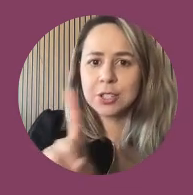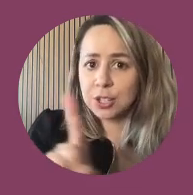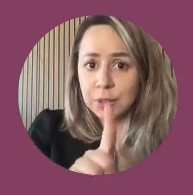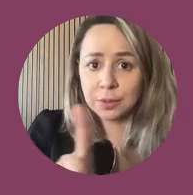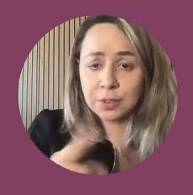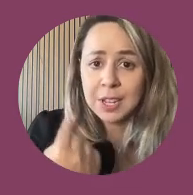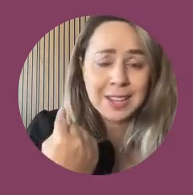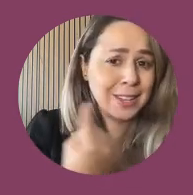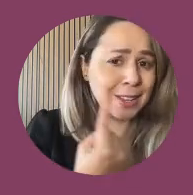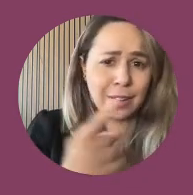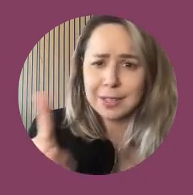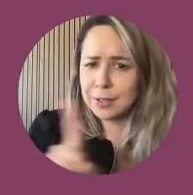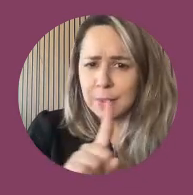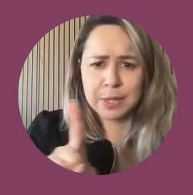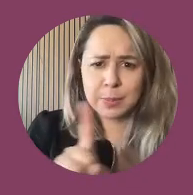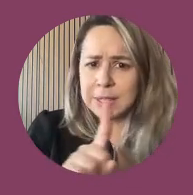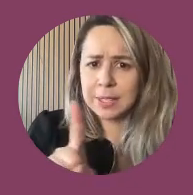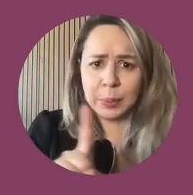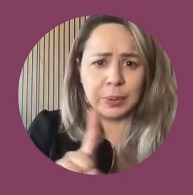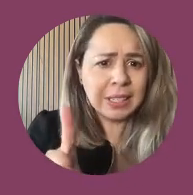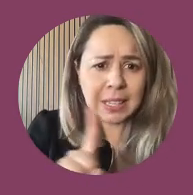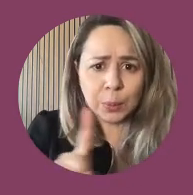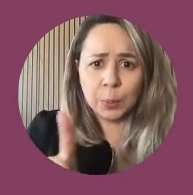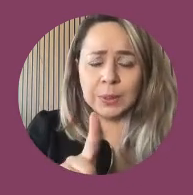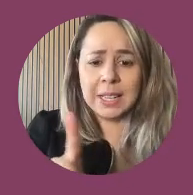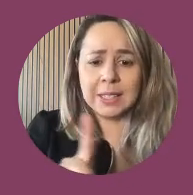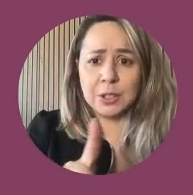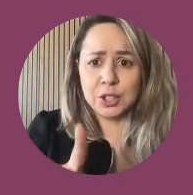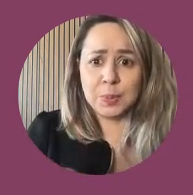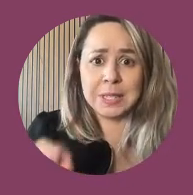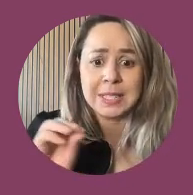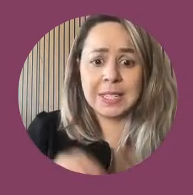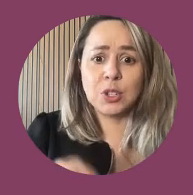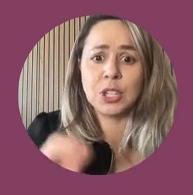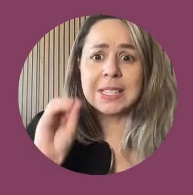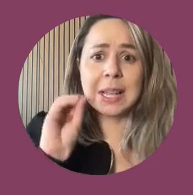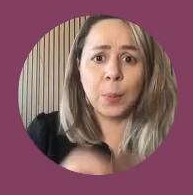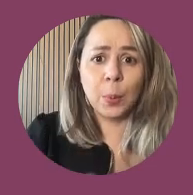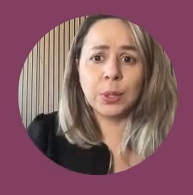o negativo e olha só, minha expressão não, né? Então, a gente